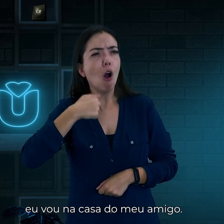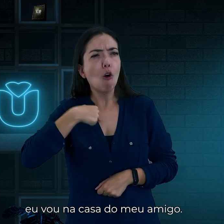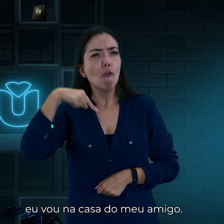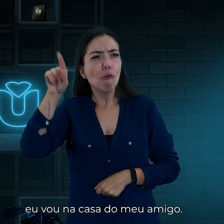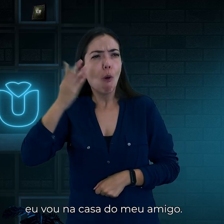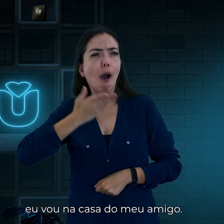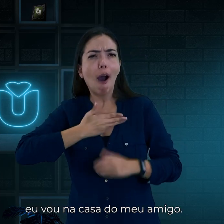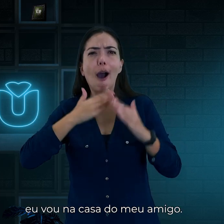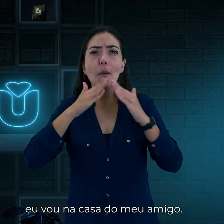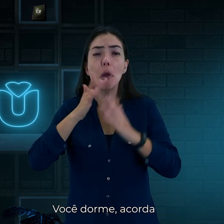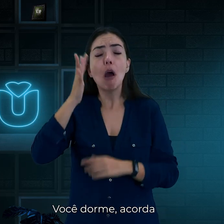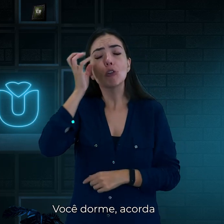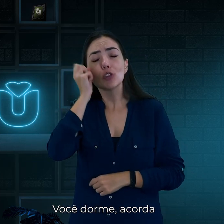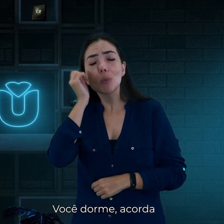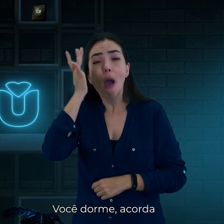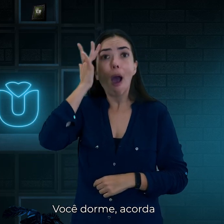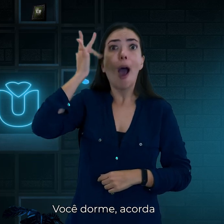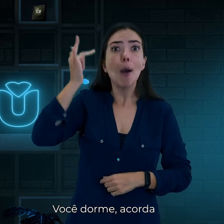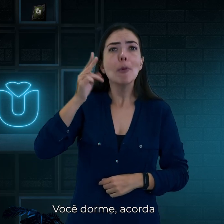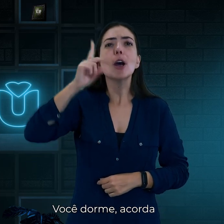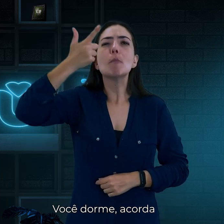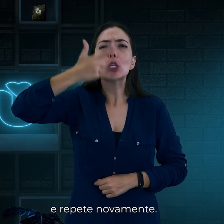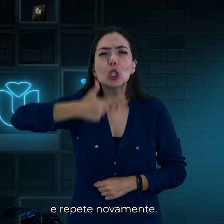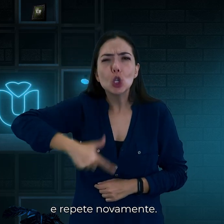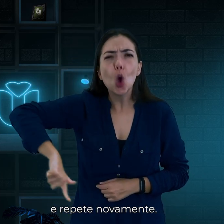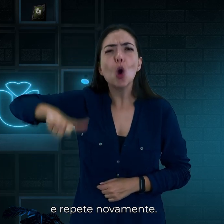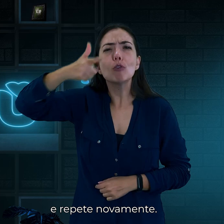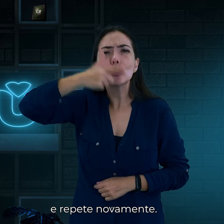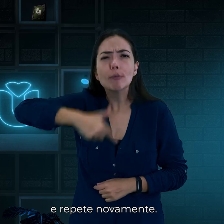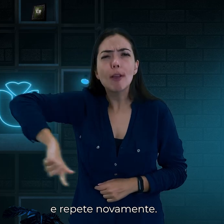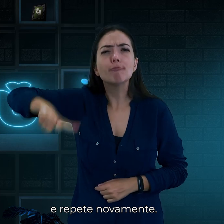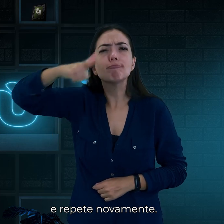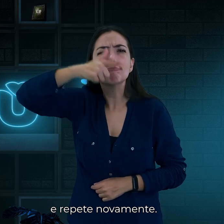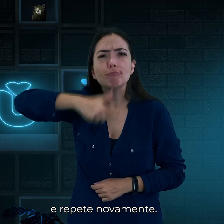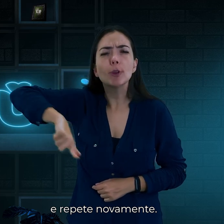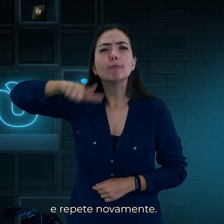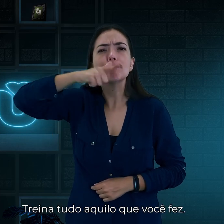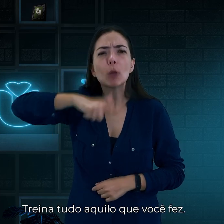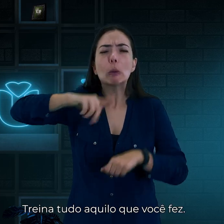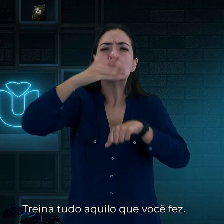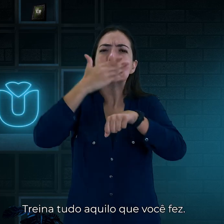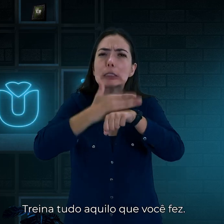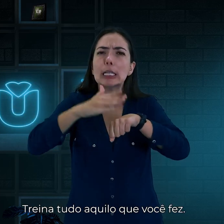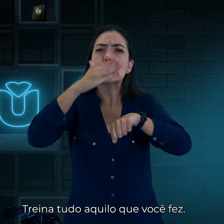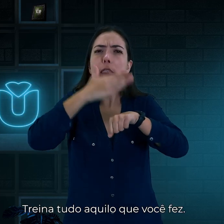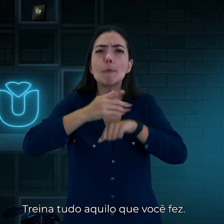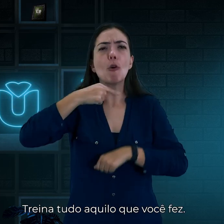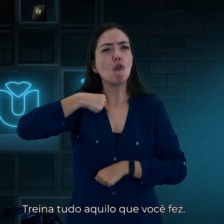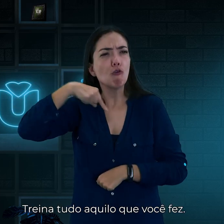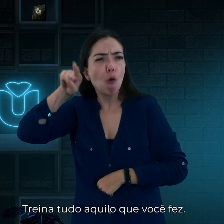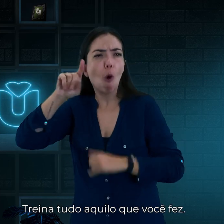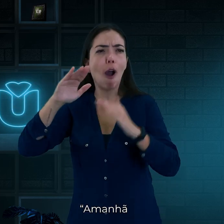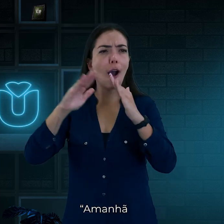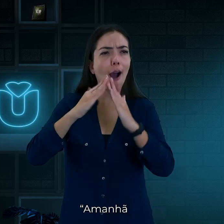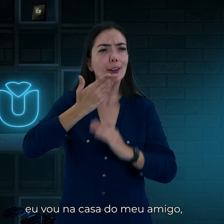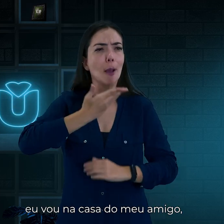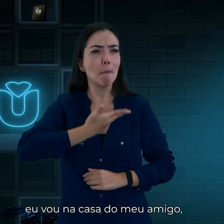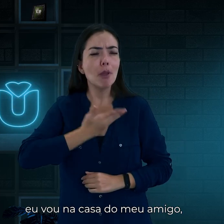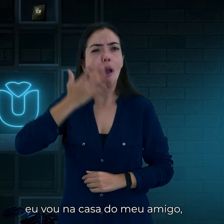vou na casa do meu amigo. Você dorme, acorda e repete novamente. Treina tudo aquilo que você fez. Amanhã eu vou na casa